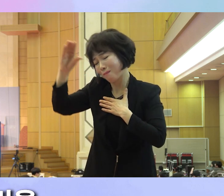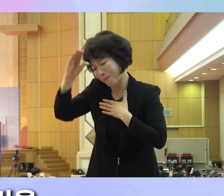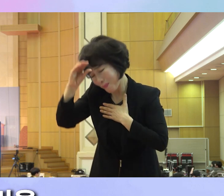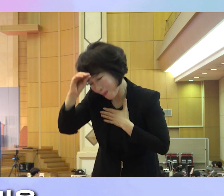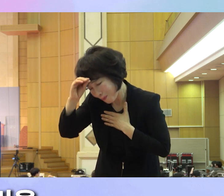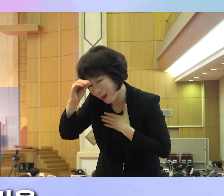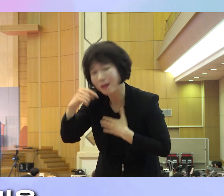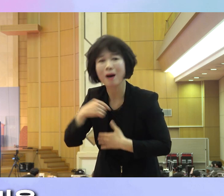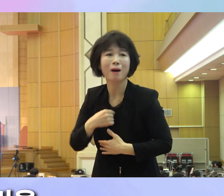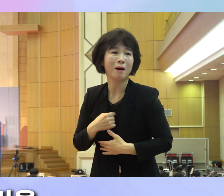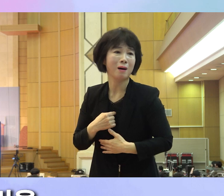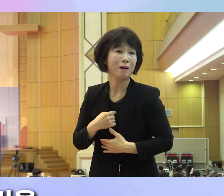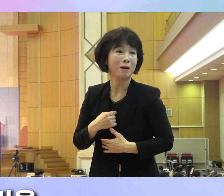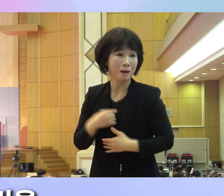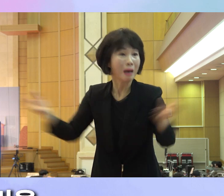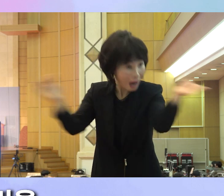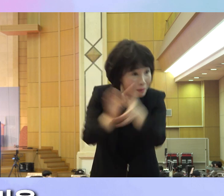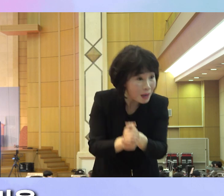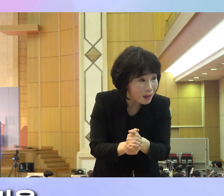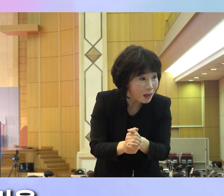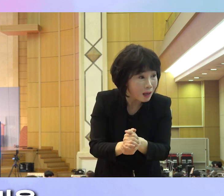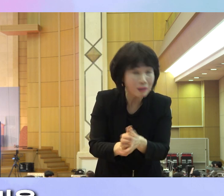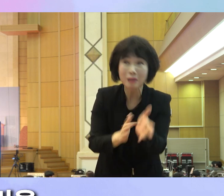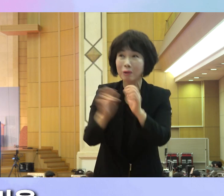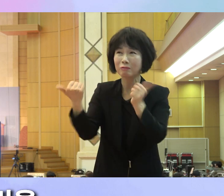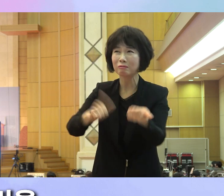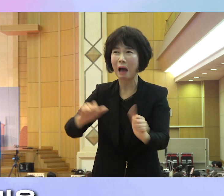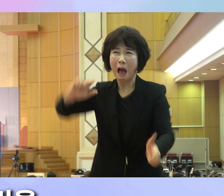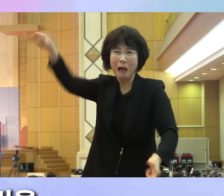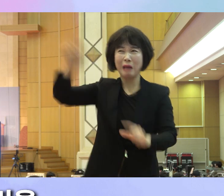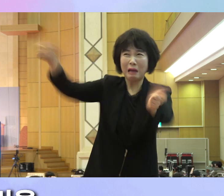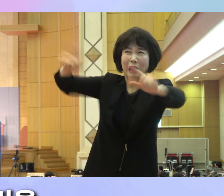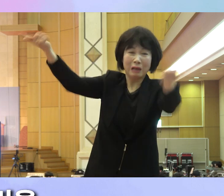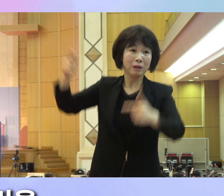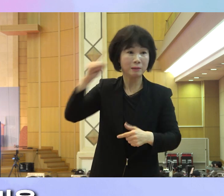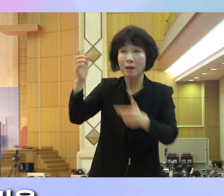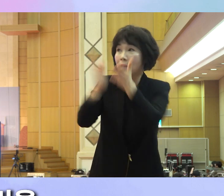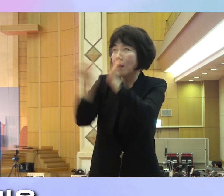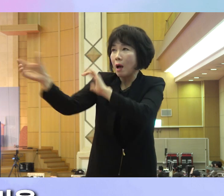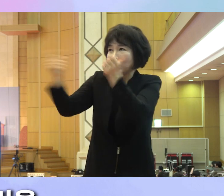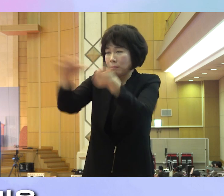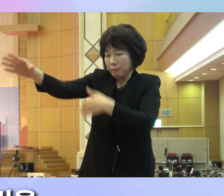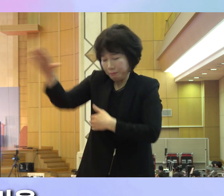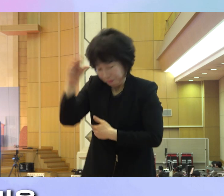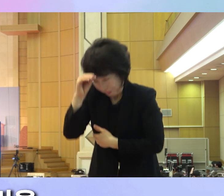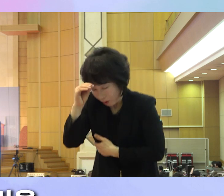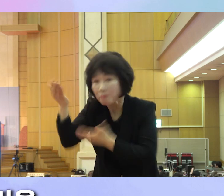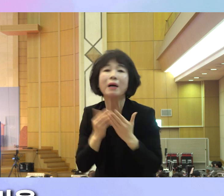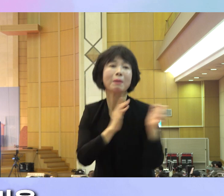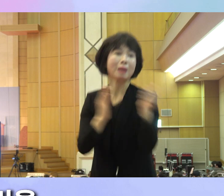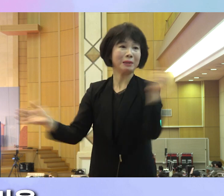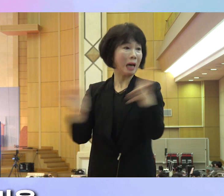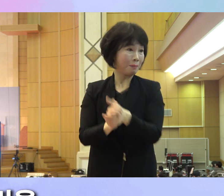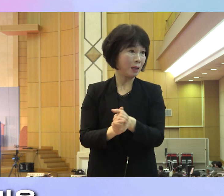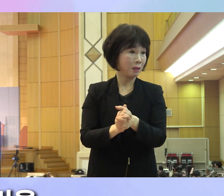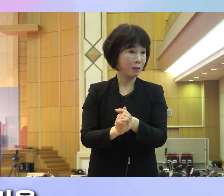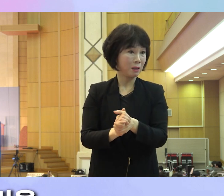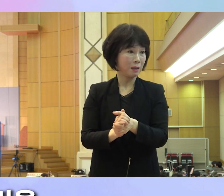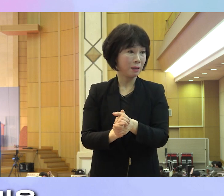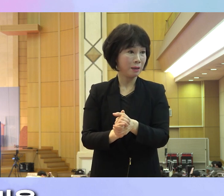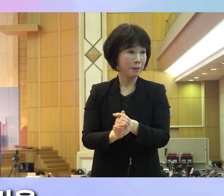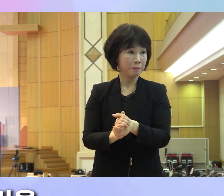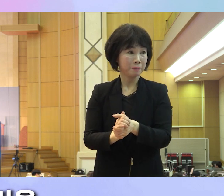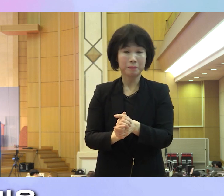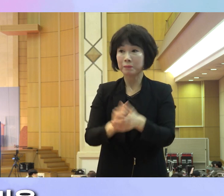죽으심을 본받으란 말을 빌립보 3장에서 말했잖아요. 예수님이 고난을 본받고 그래서 예수님의 부활도 본받고